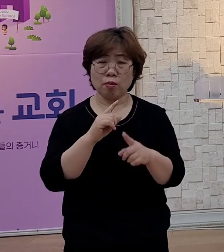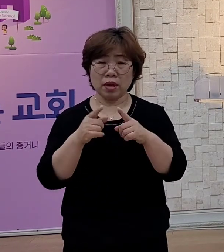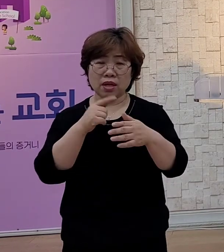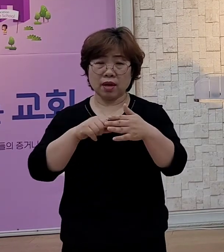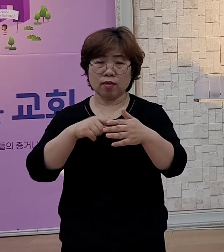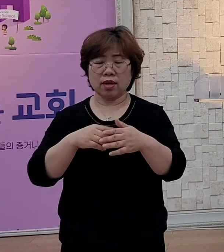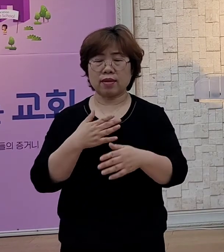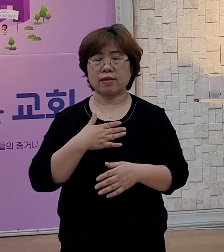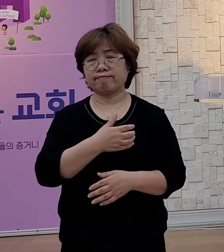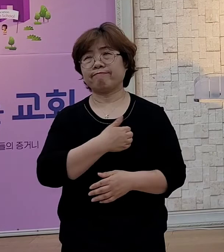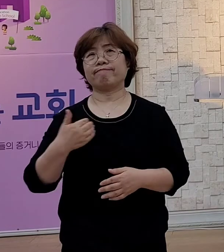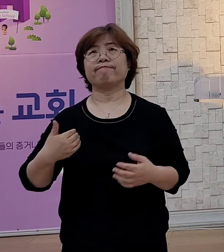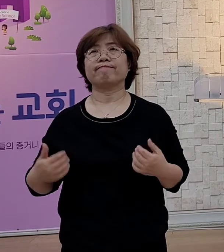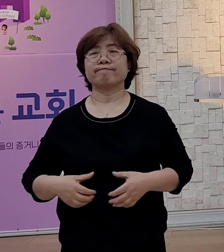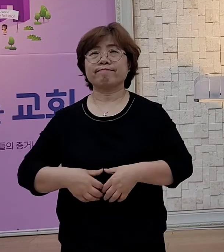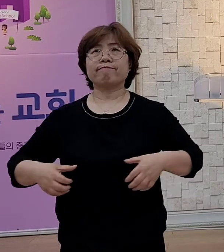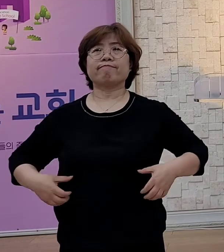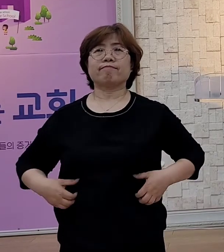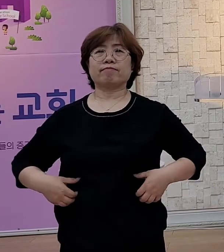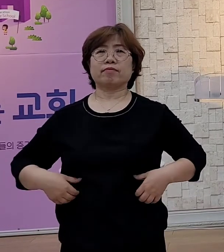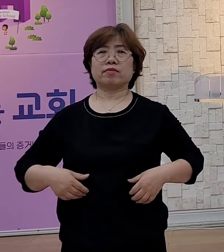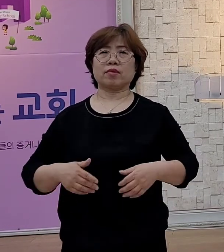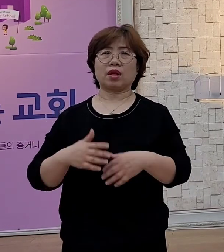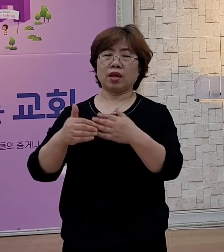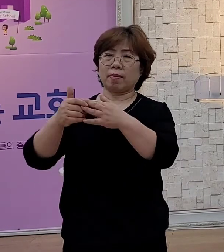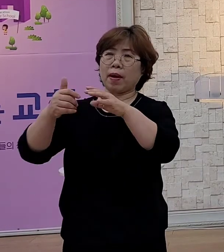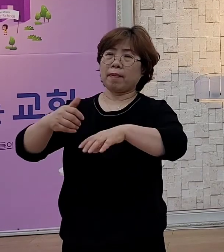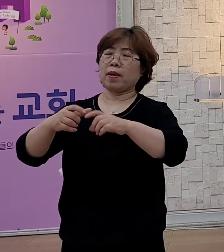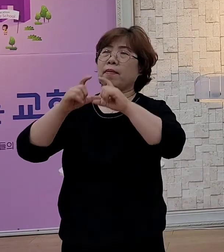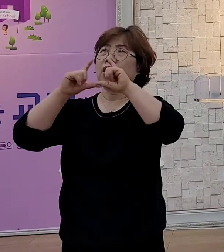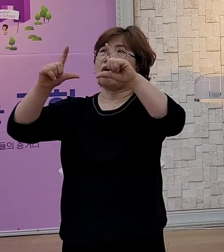있게 떳떳하게 하나님 앞에 설 사람이 어디 있겠습니까?